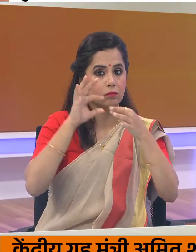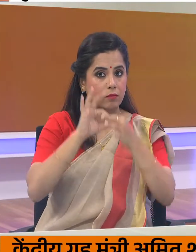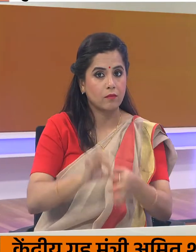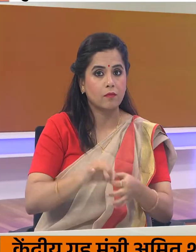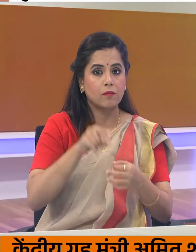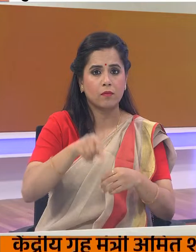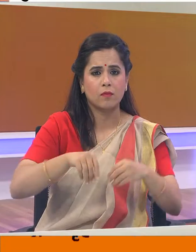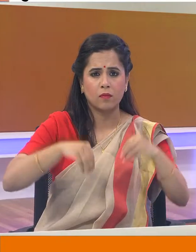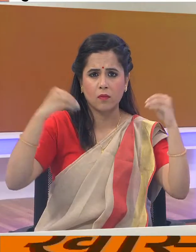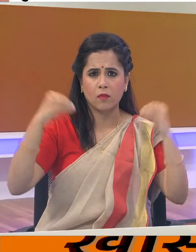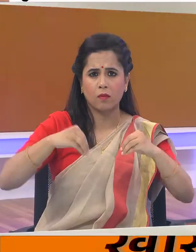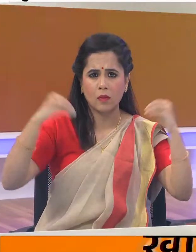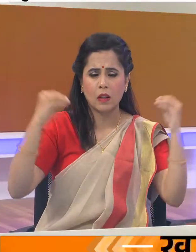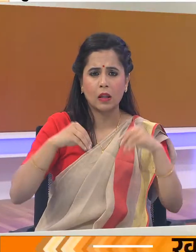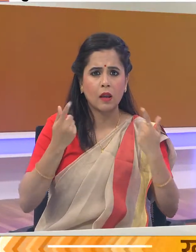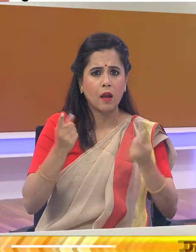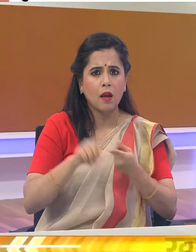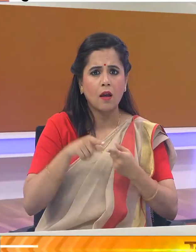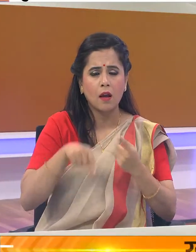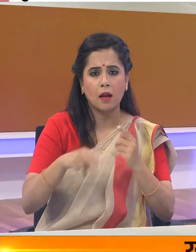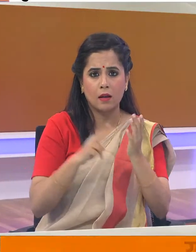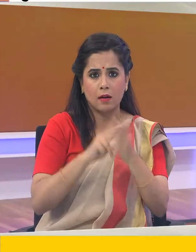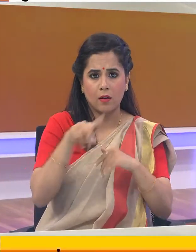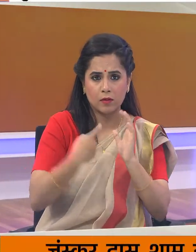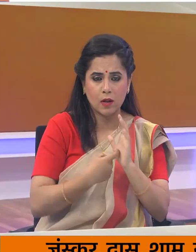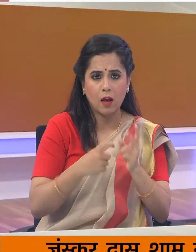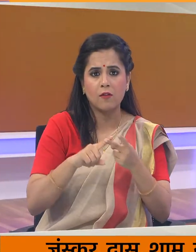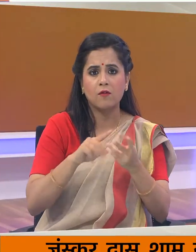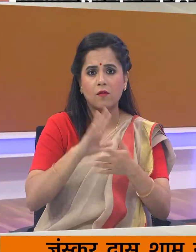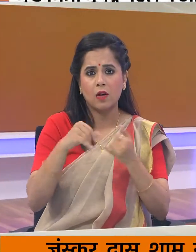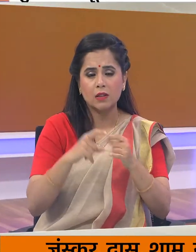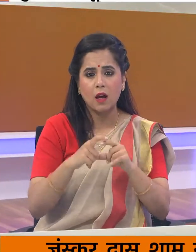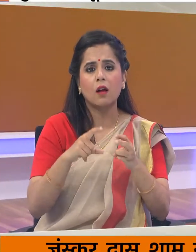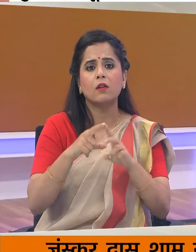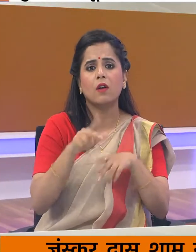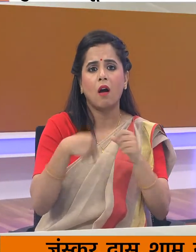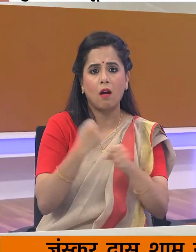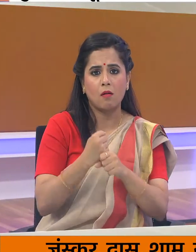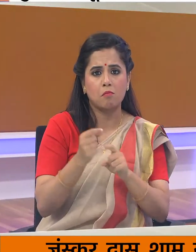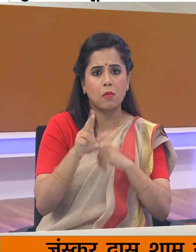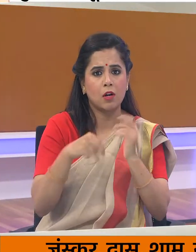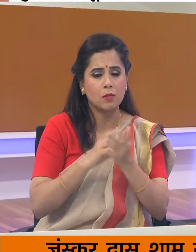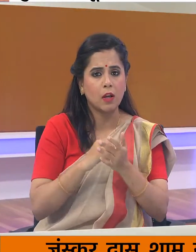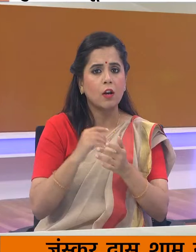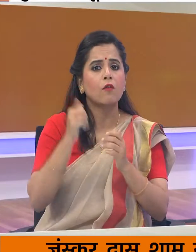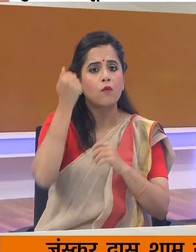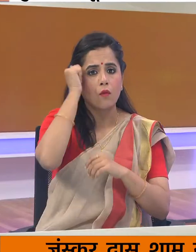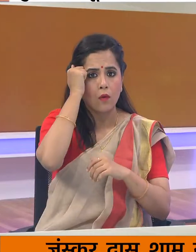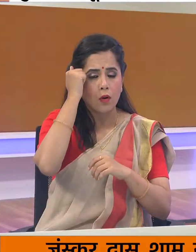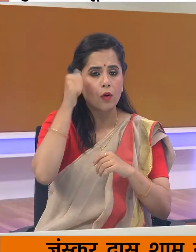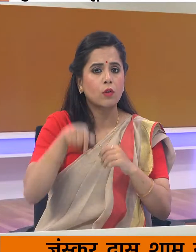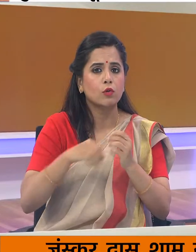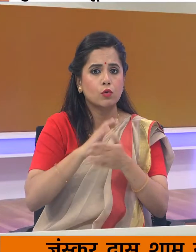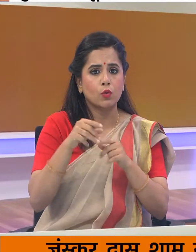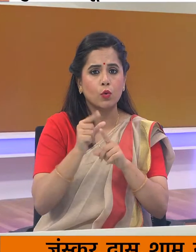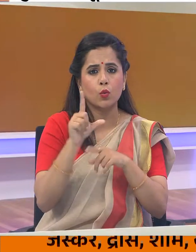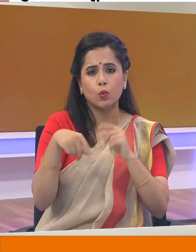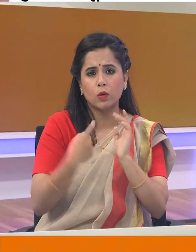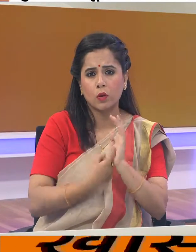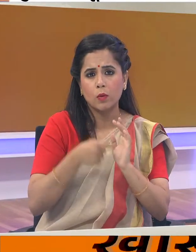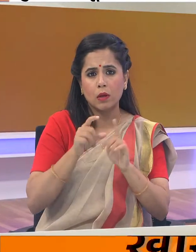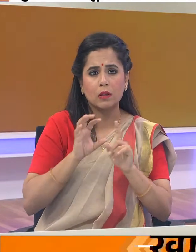से बारिश से प्रभावित नवसारी, वलसाड़, डांग, पंचमहल, वडोदरा, छोटा उदयपुर जिलों